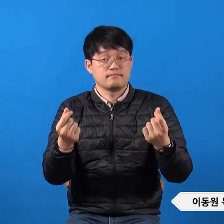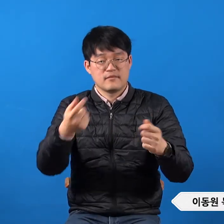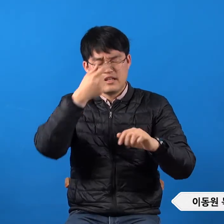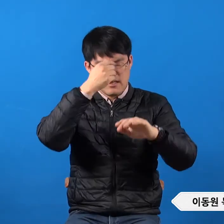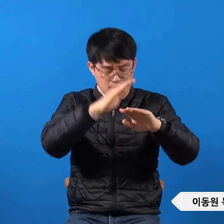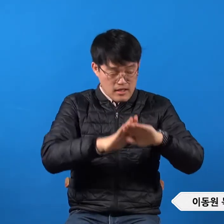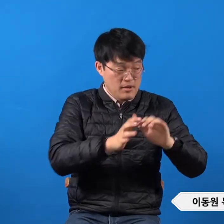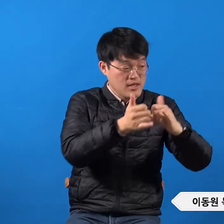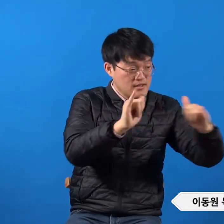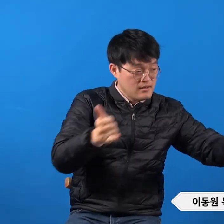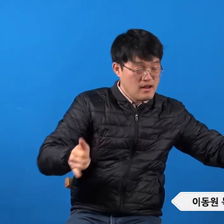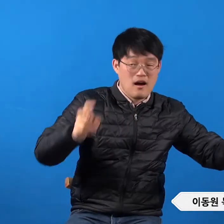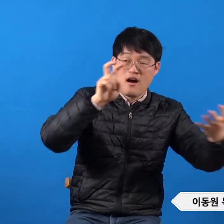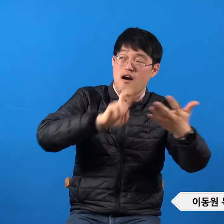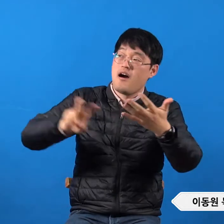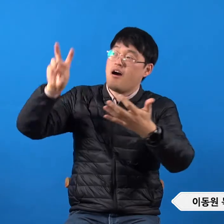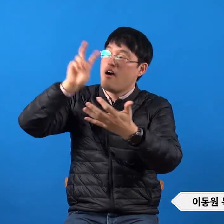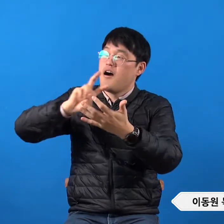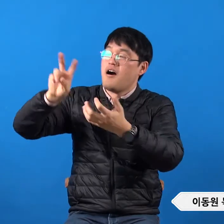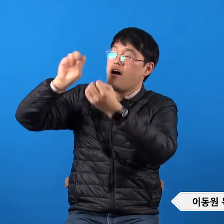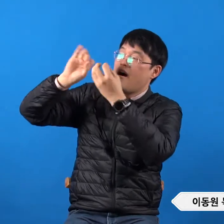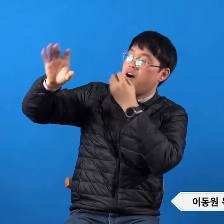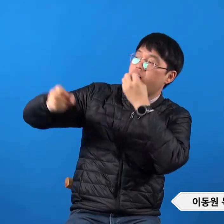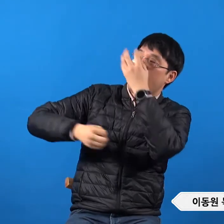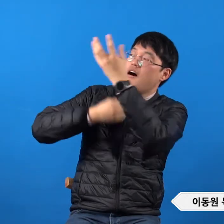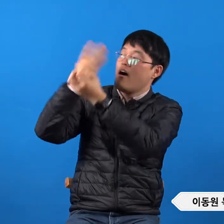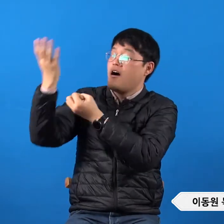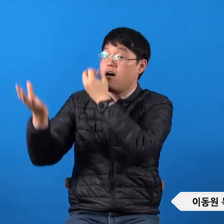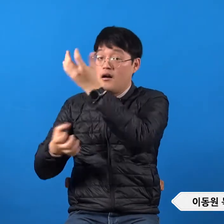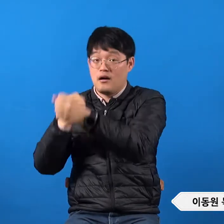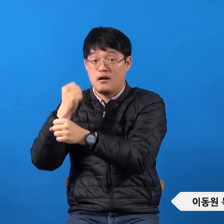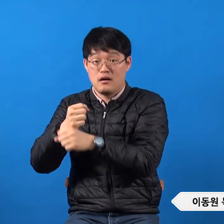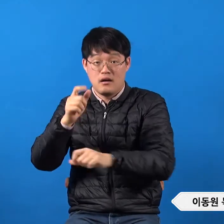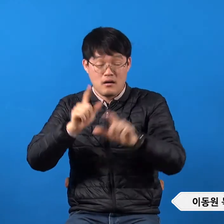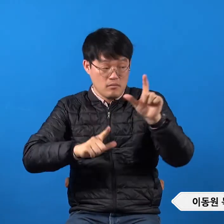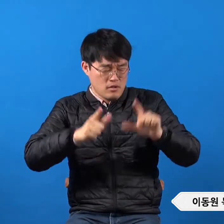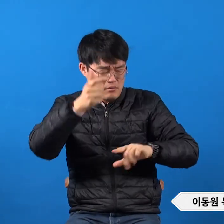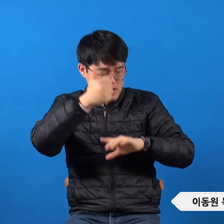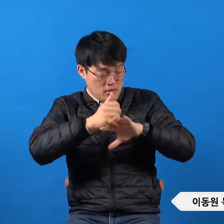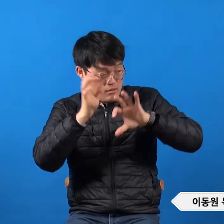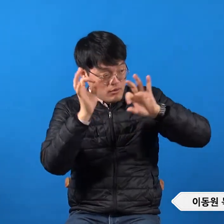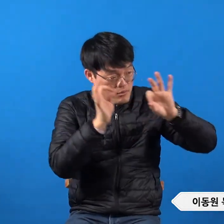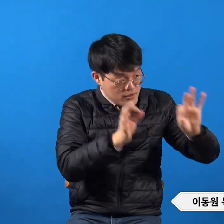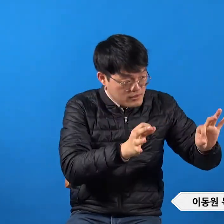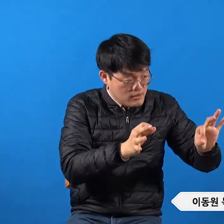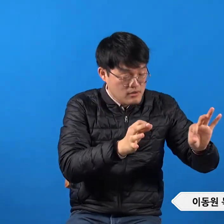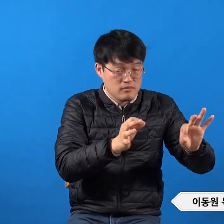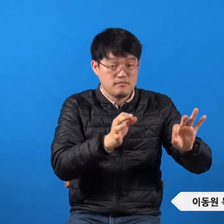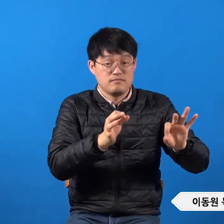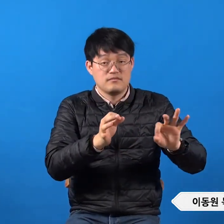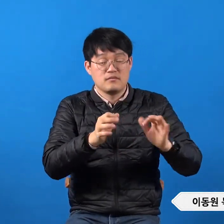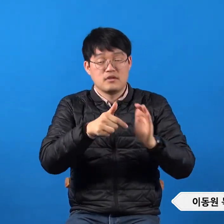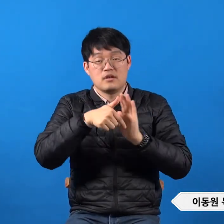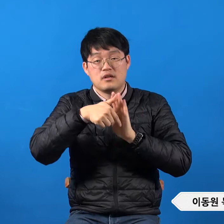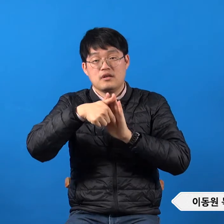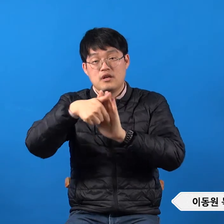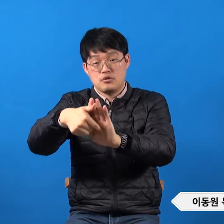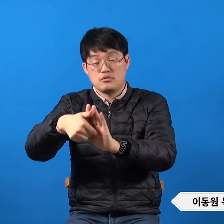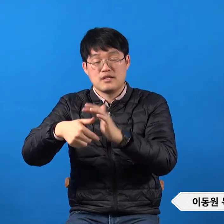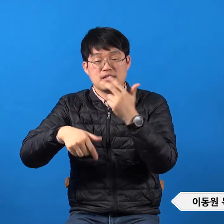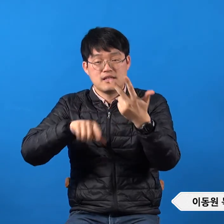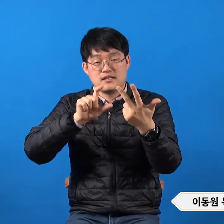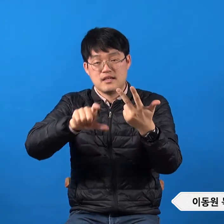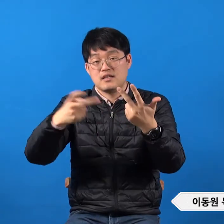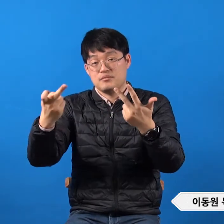이런 예배자들의 화답, 그 예배자들이 그 예배하는 광경을 마지막 환상을 보면서 뭐라고 화답하느냐 하면